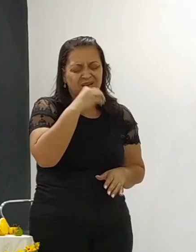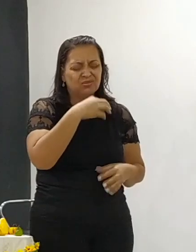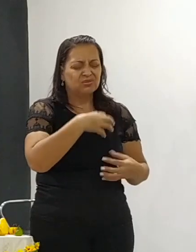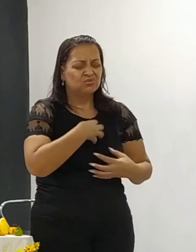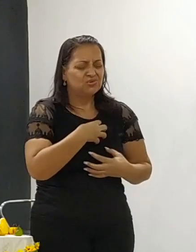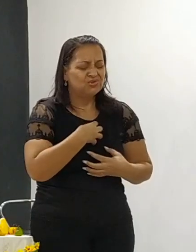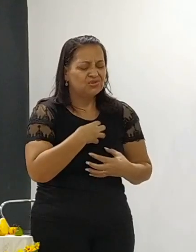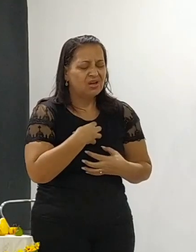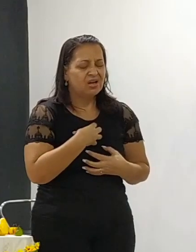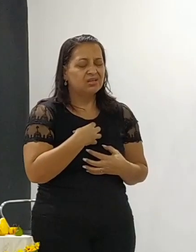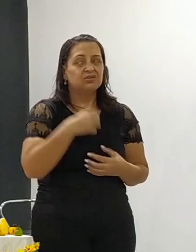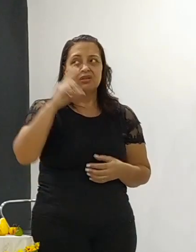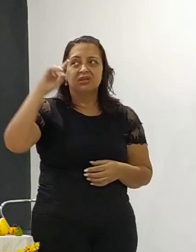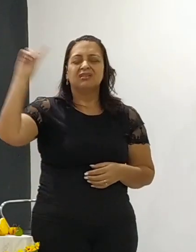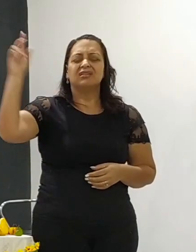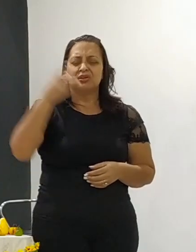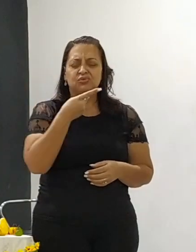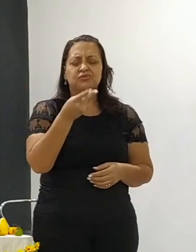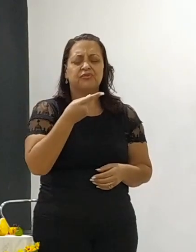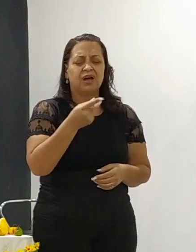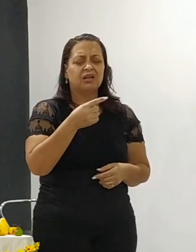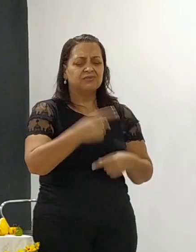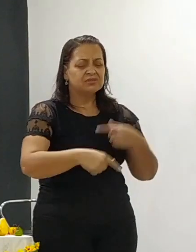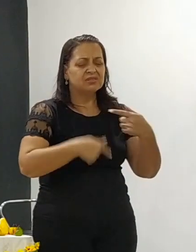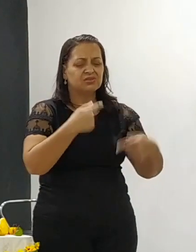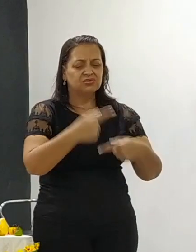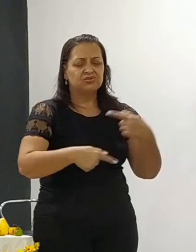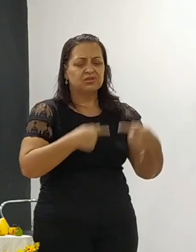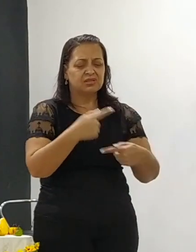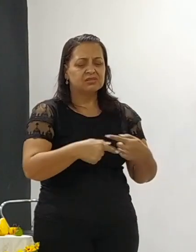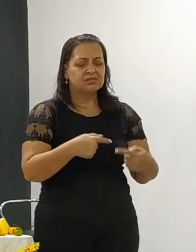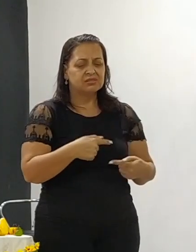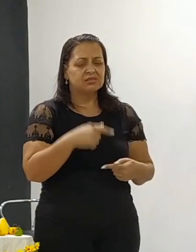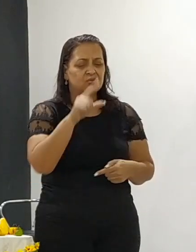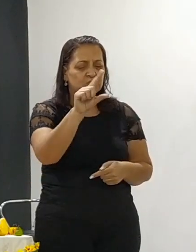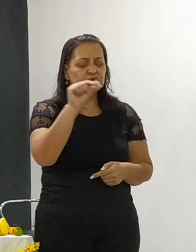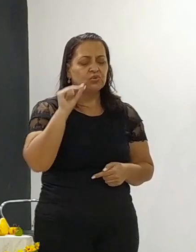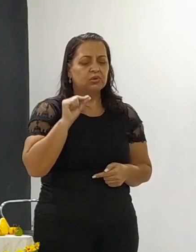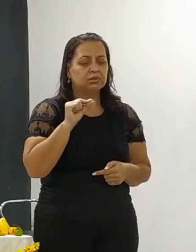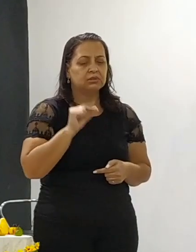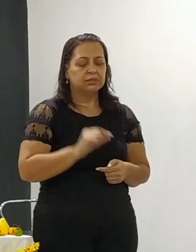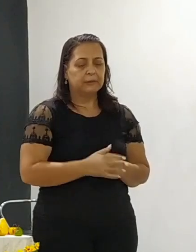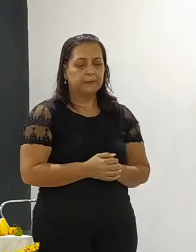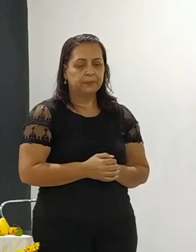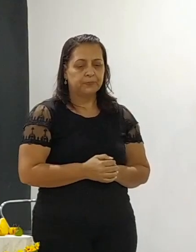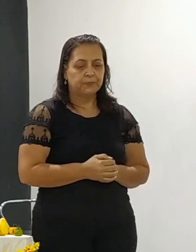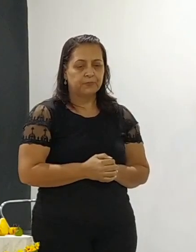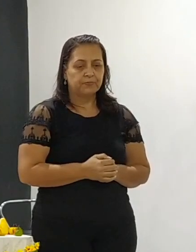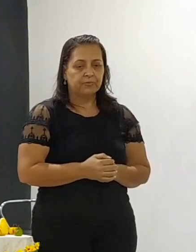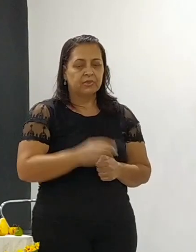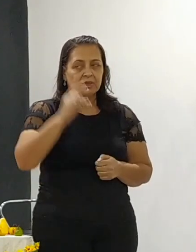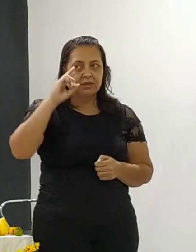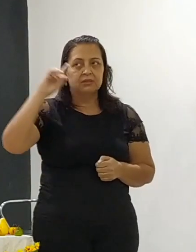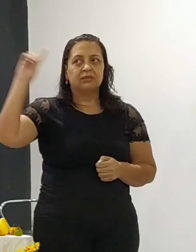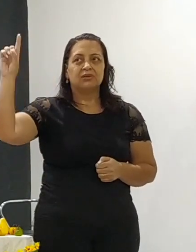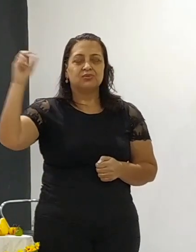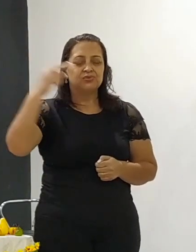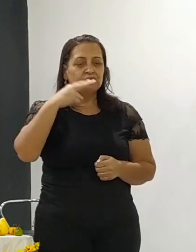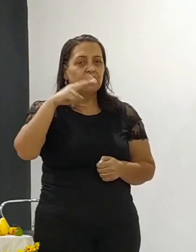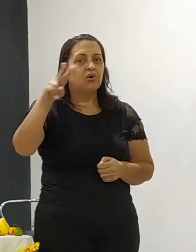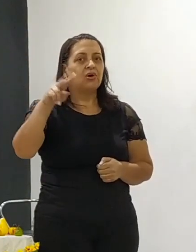é geração eleita. Aleluia, glória a Deus. É para você essa palavra. Deus olha para você e diz: você